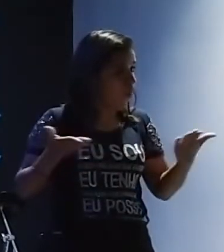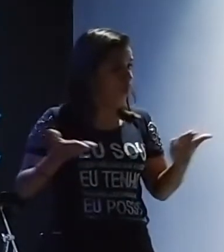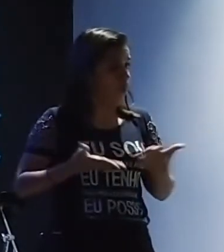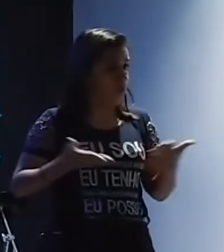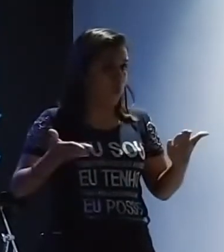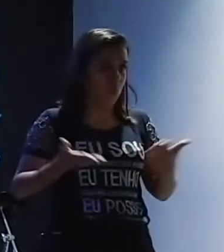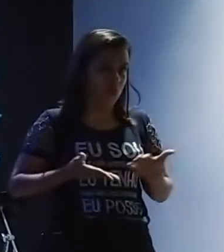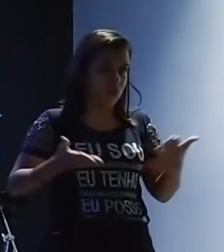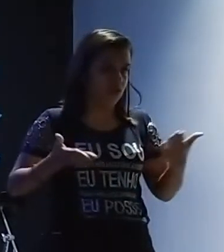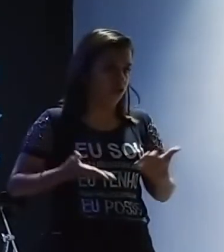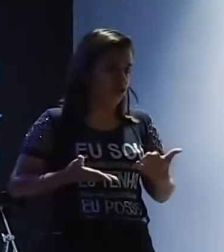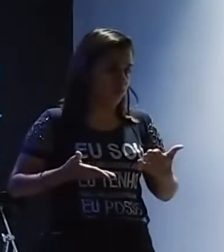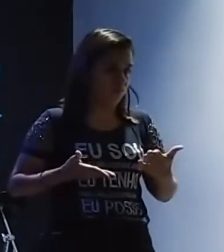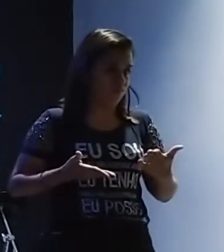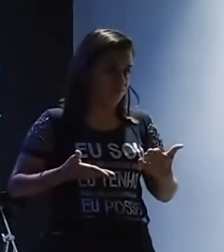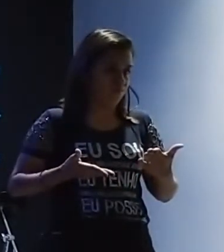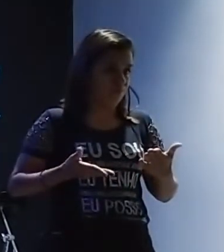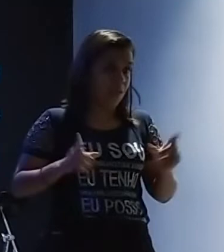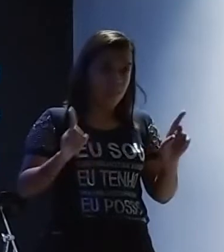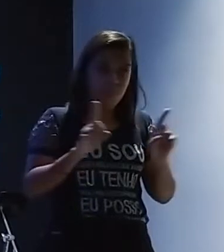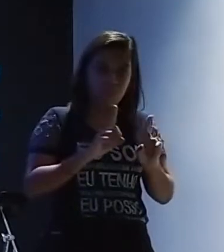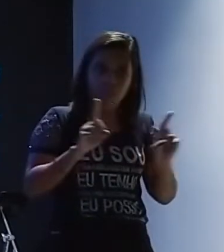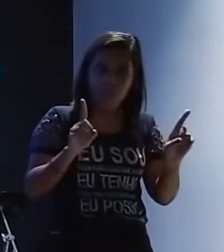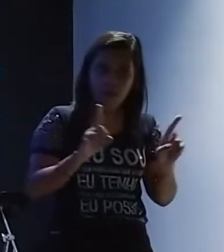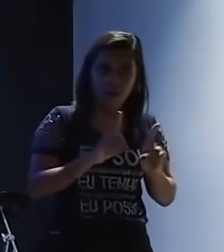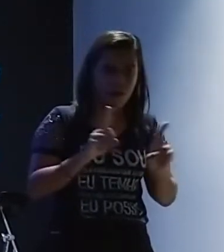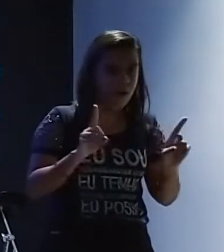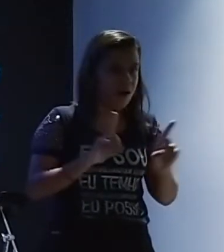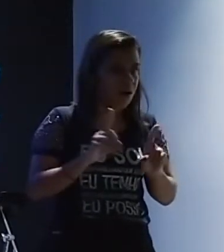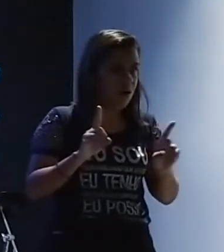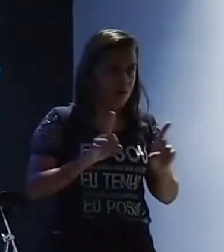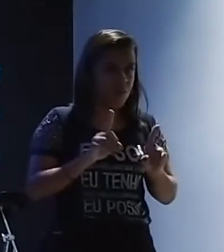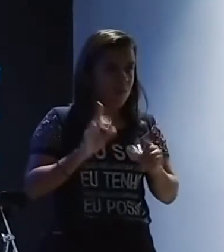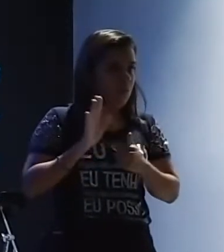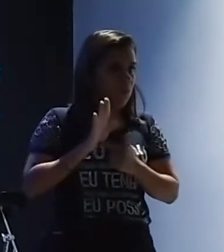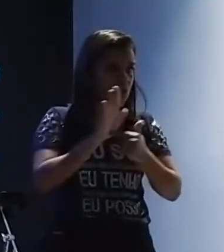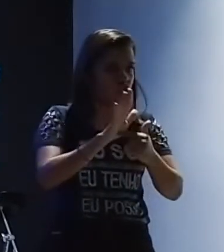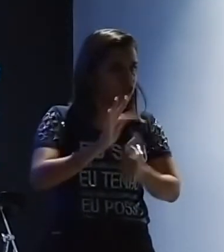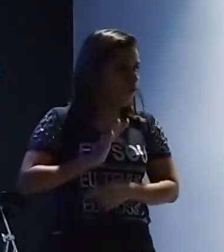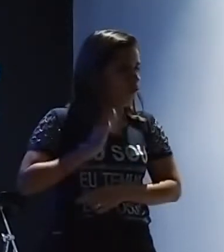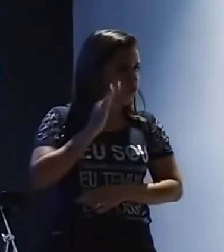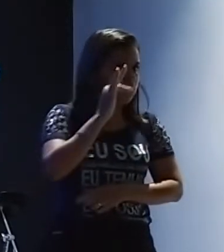passando, não define, não determina o teu futuro.